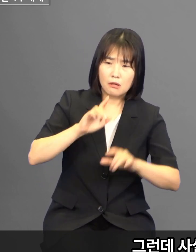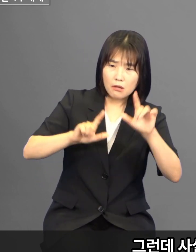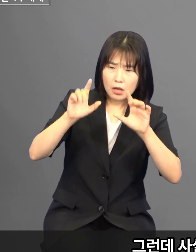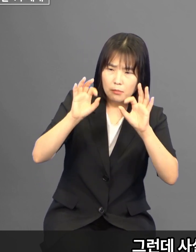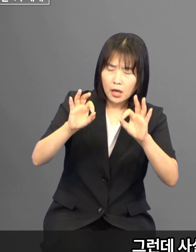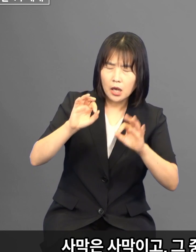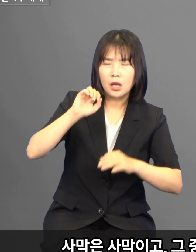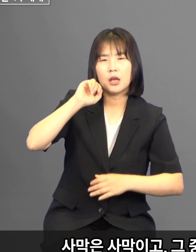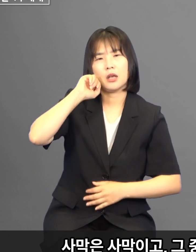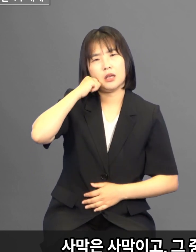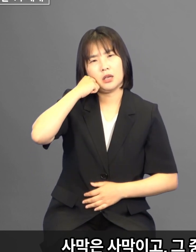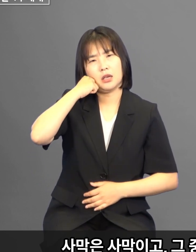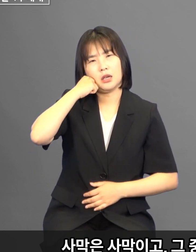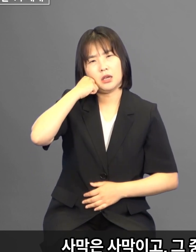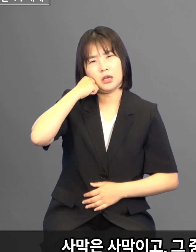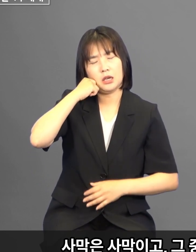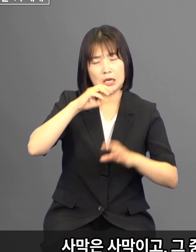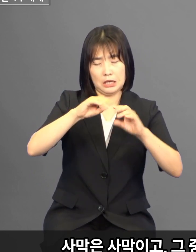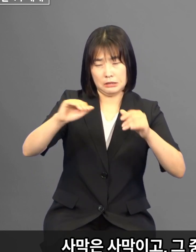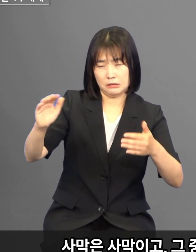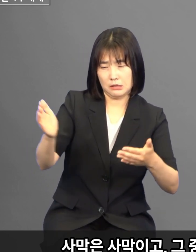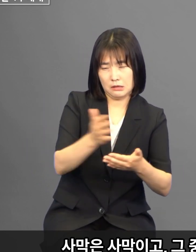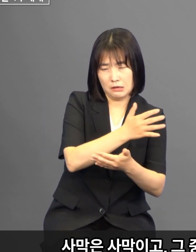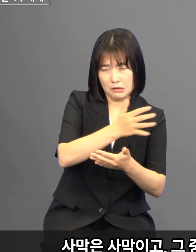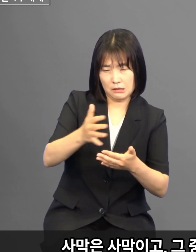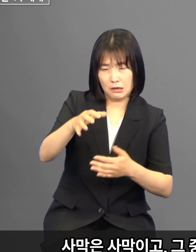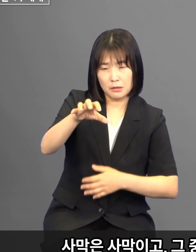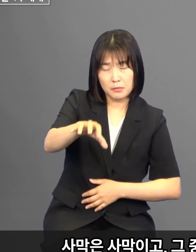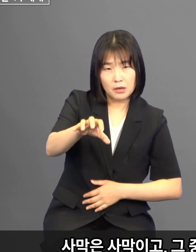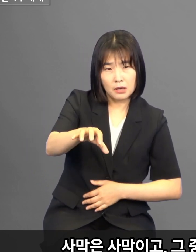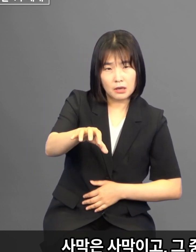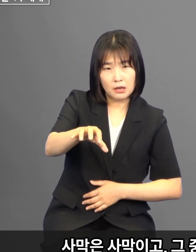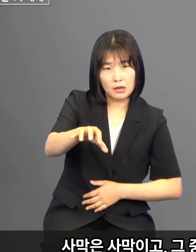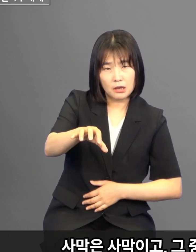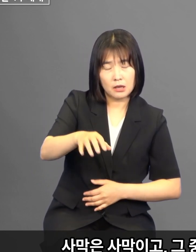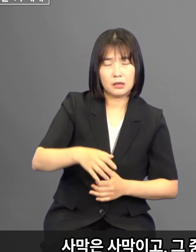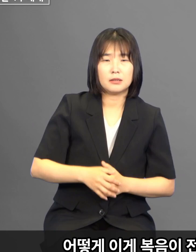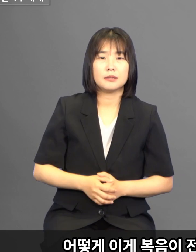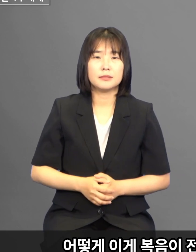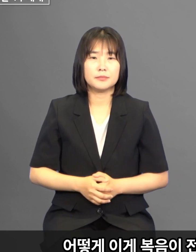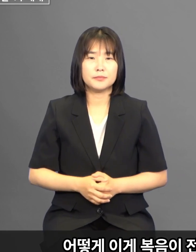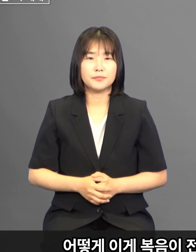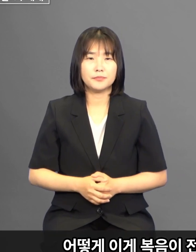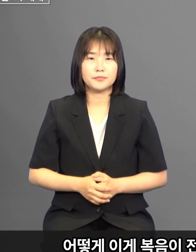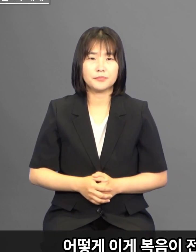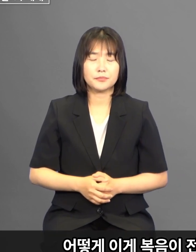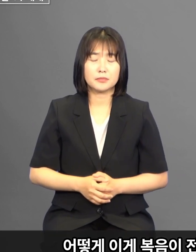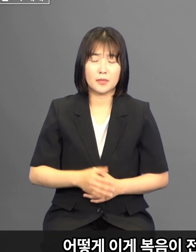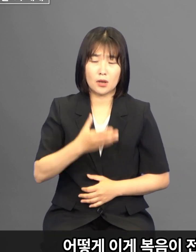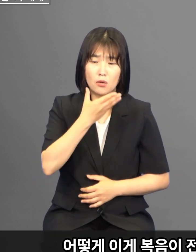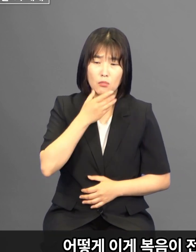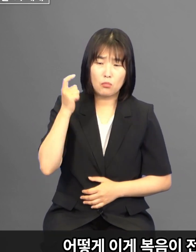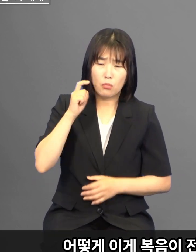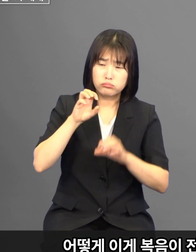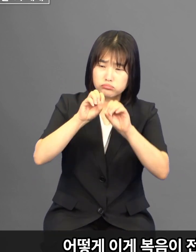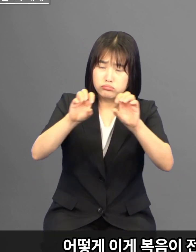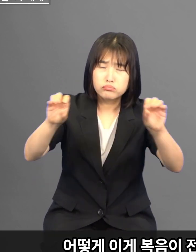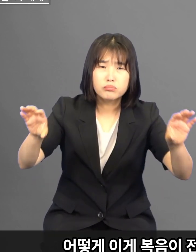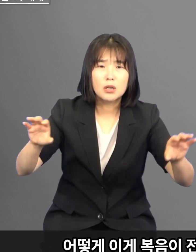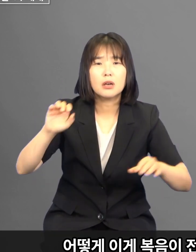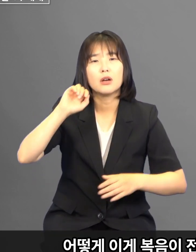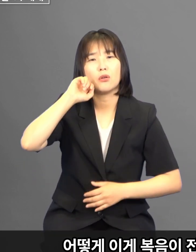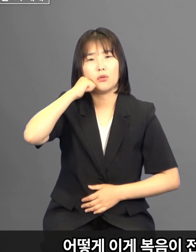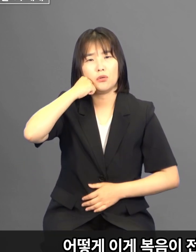어렵죠. 사막은 사막이고 그 중동 지역에 뭐 대부분 무슬림 지역에 어떻게 이게 복음이 전파되겠습니까? 근데